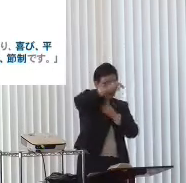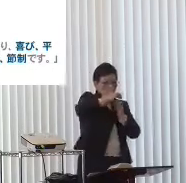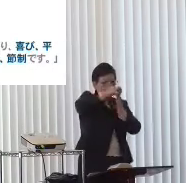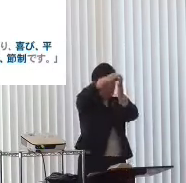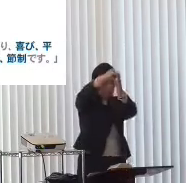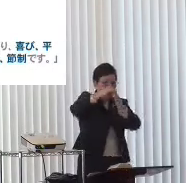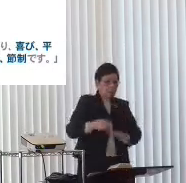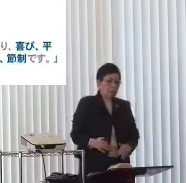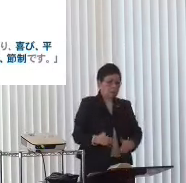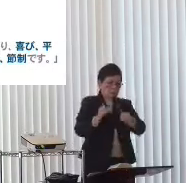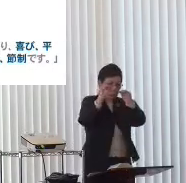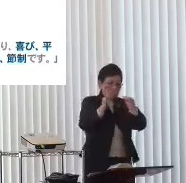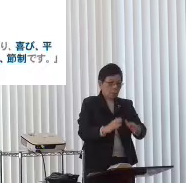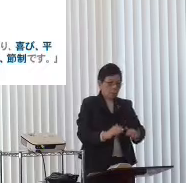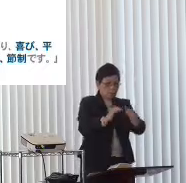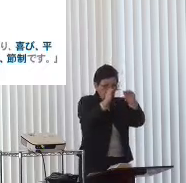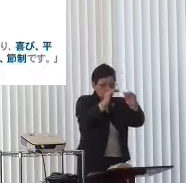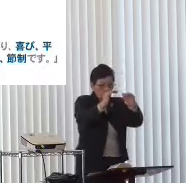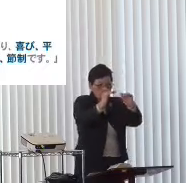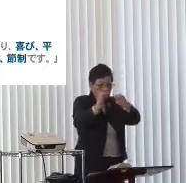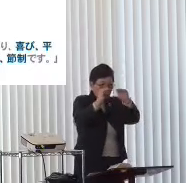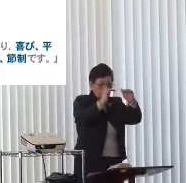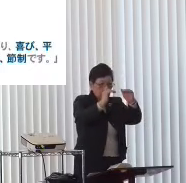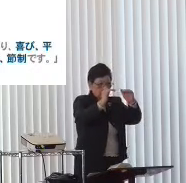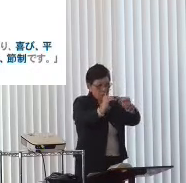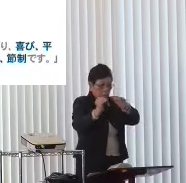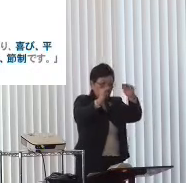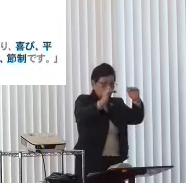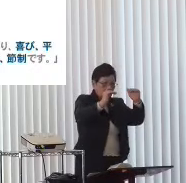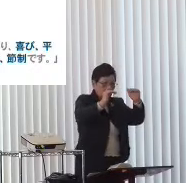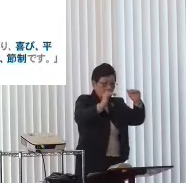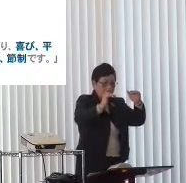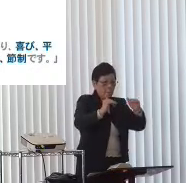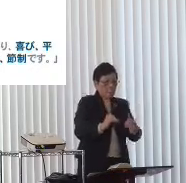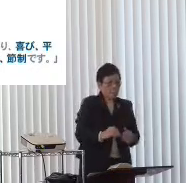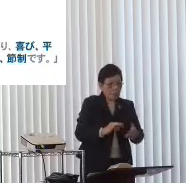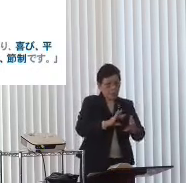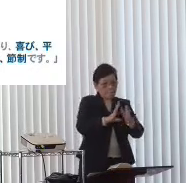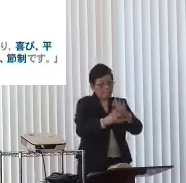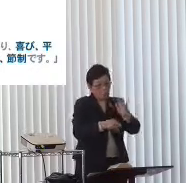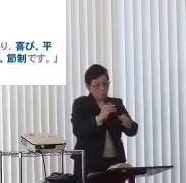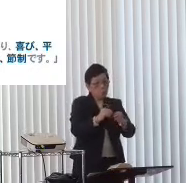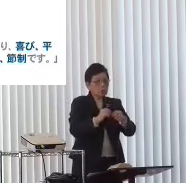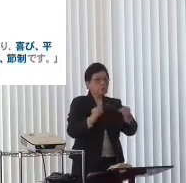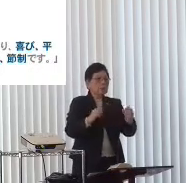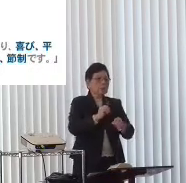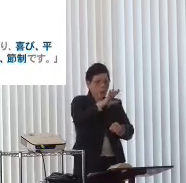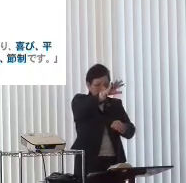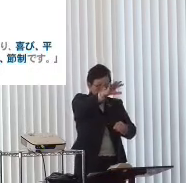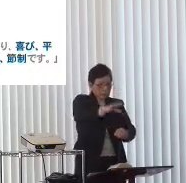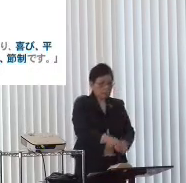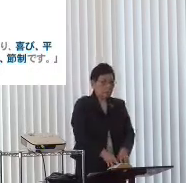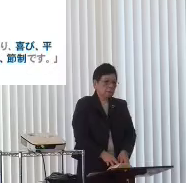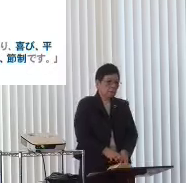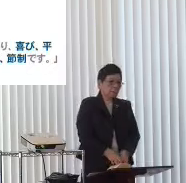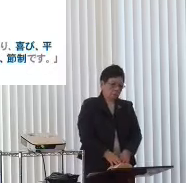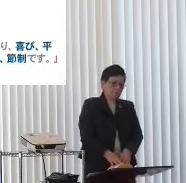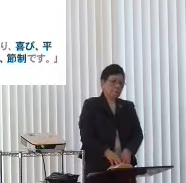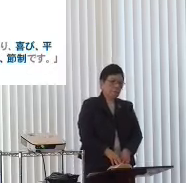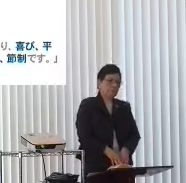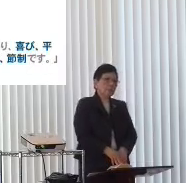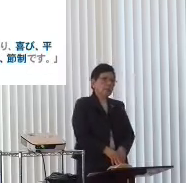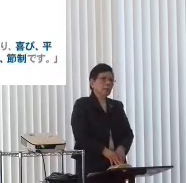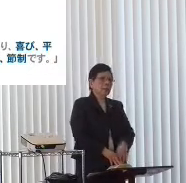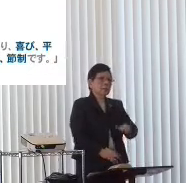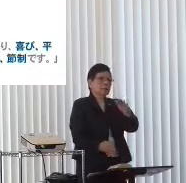させよう、成熟させようと思ってらっしゃるわけですね。実を結びなさい。もちろん最高の実